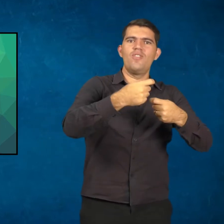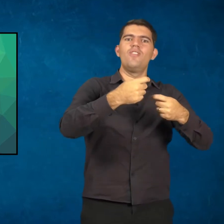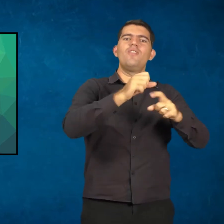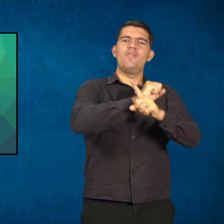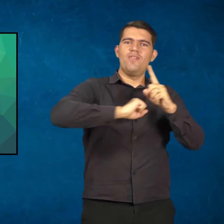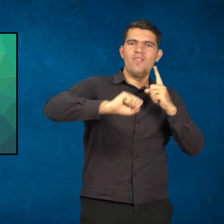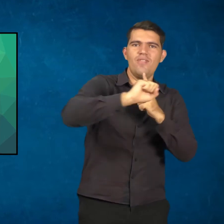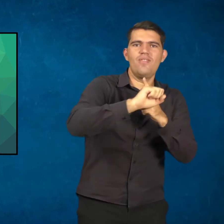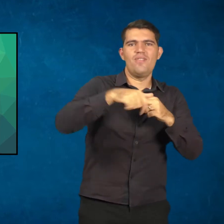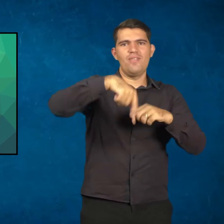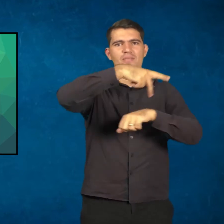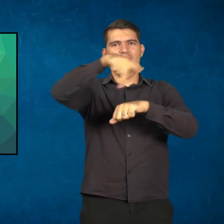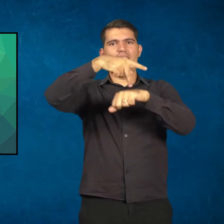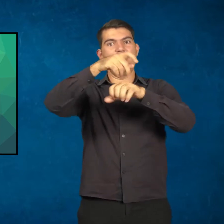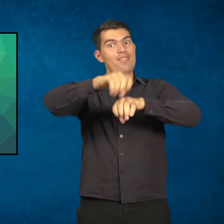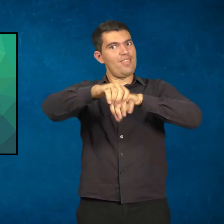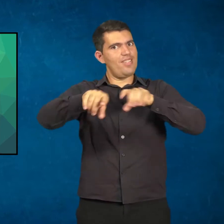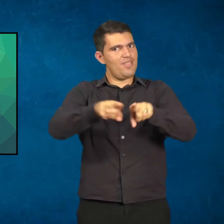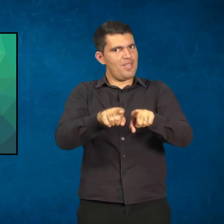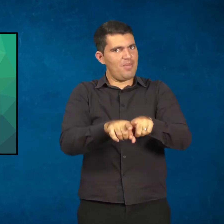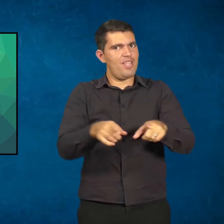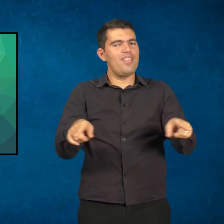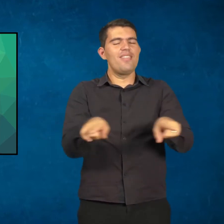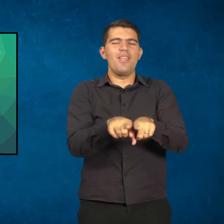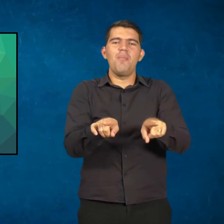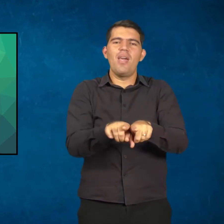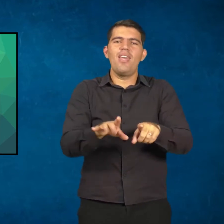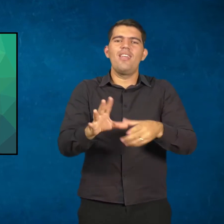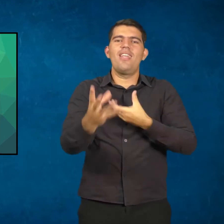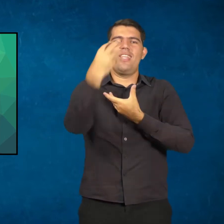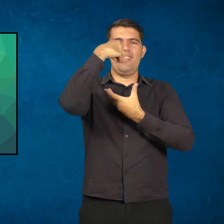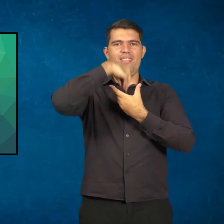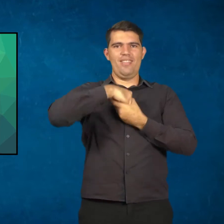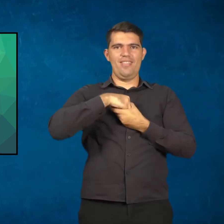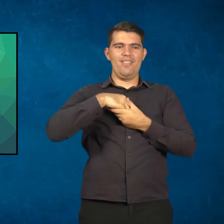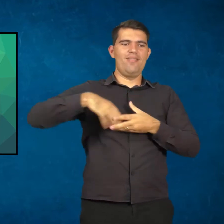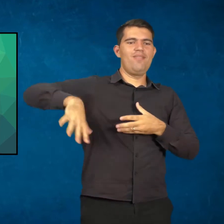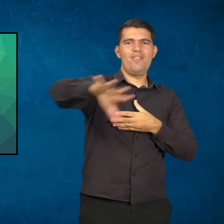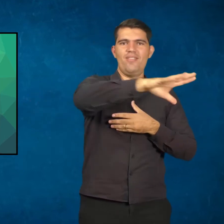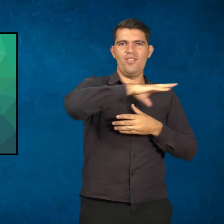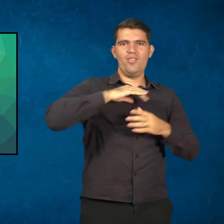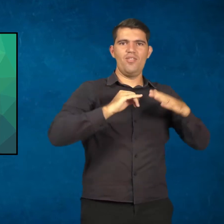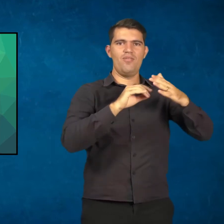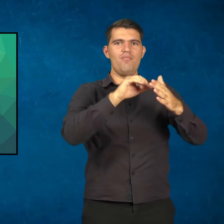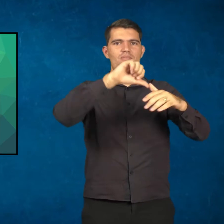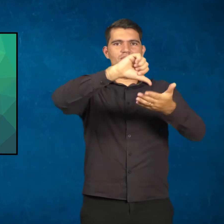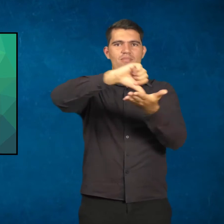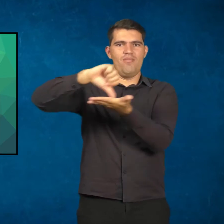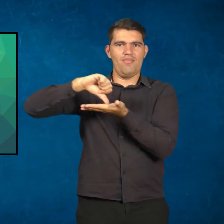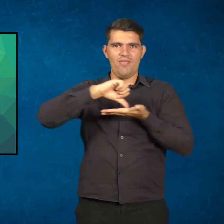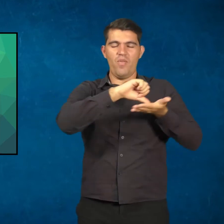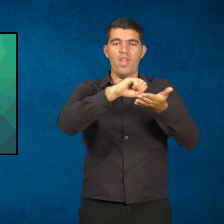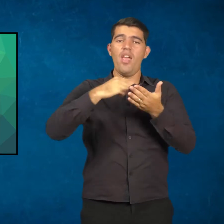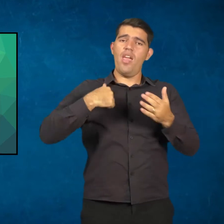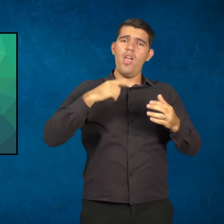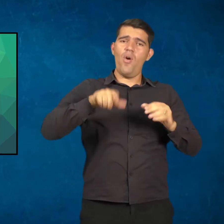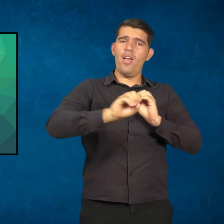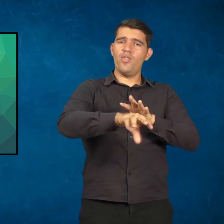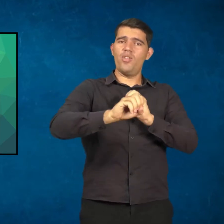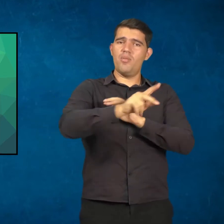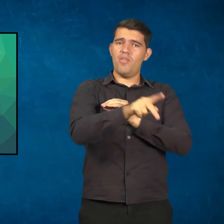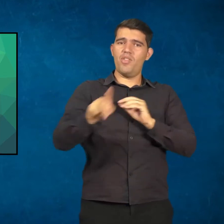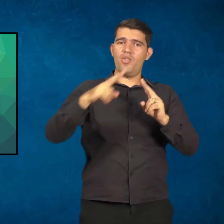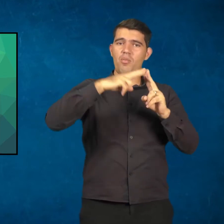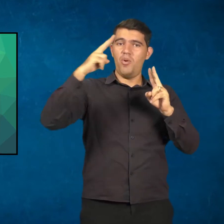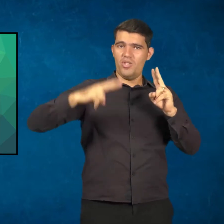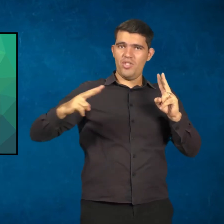país, além do processo de interiorização de suas unidades. Como docente no campus Ponte Nova, percebo a